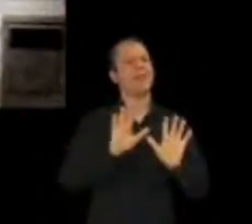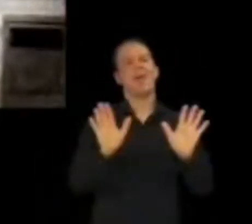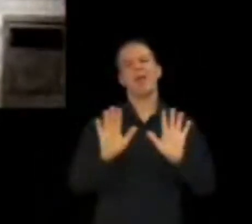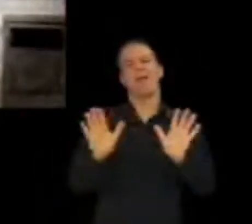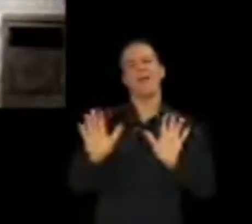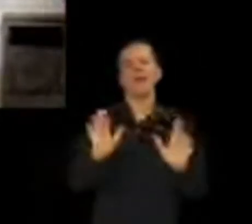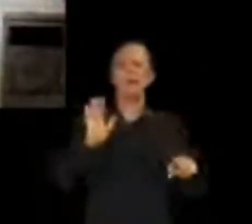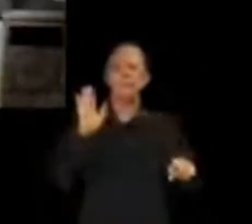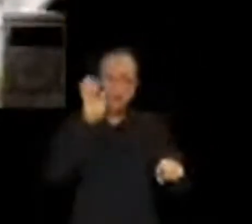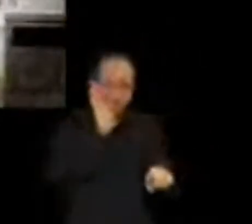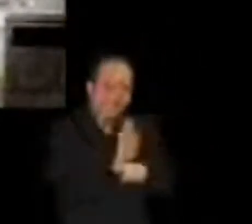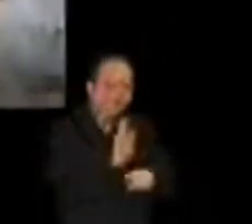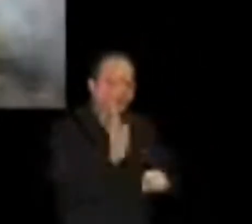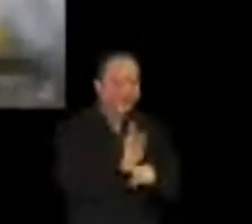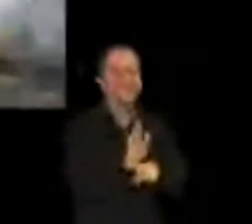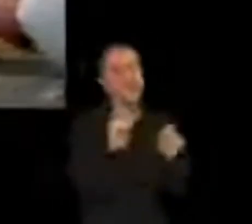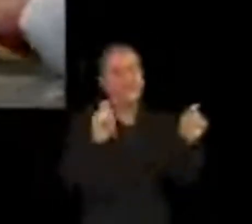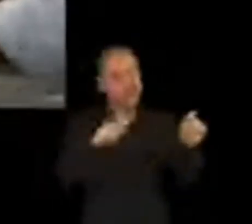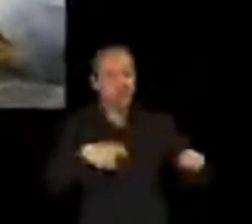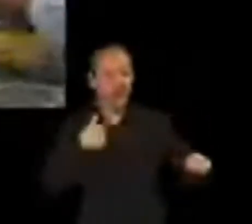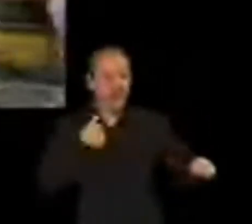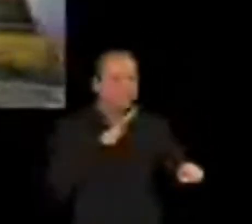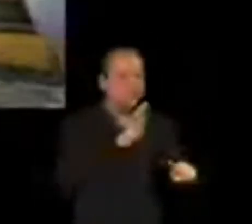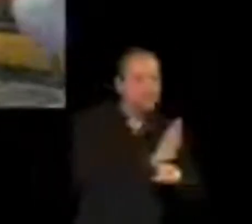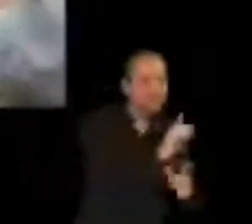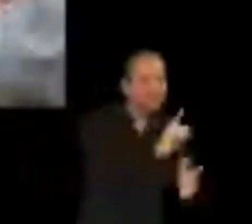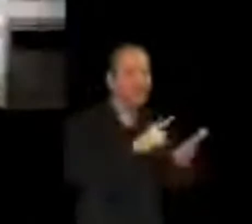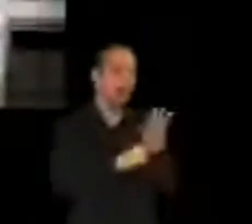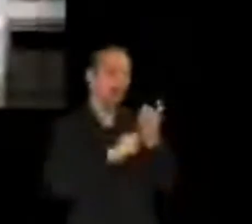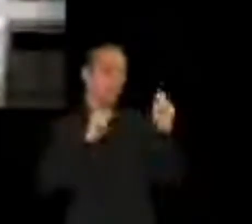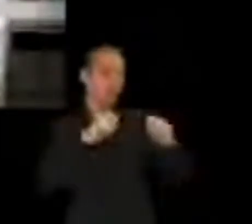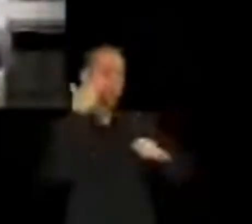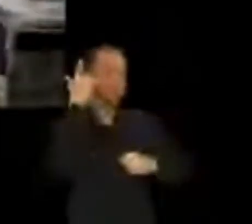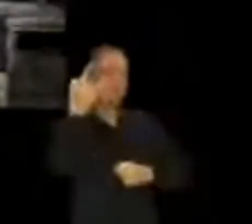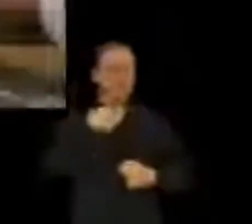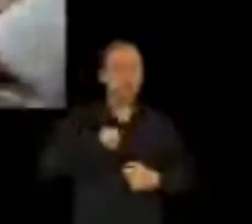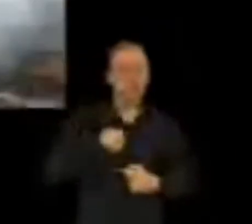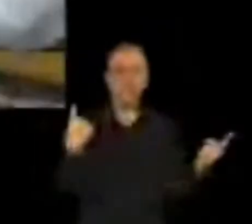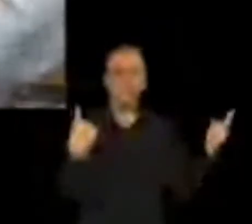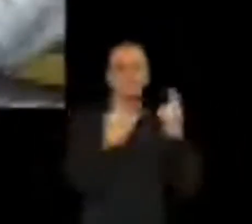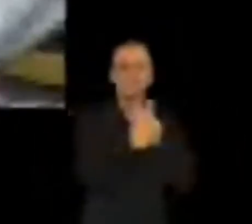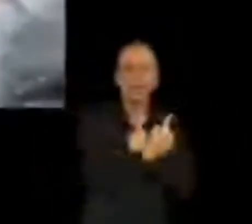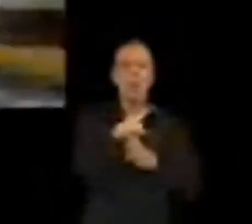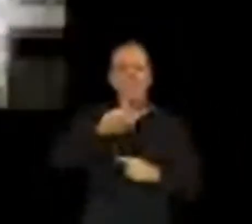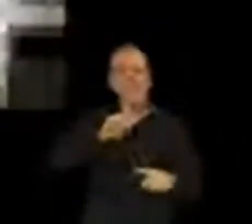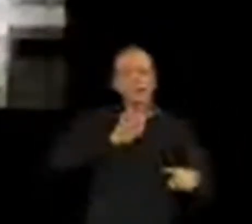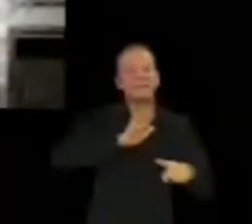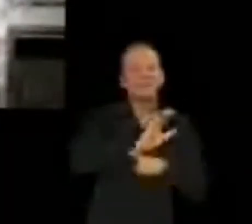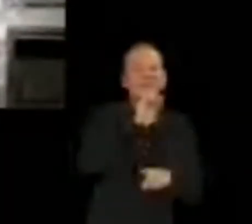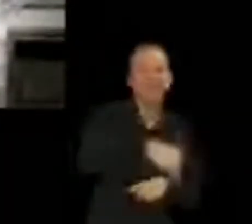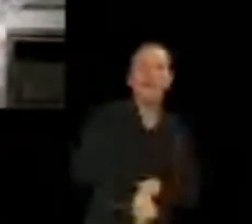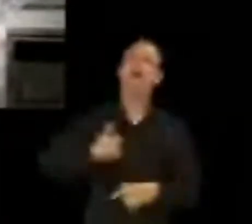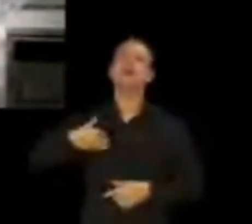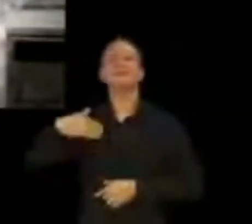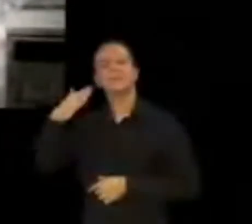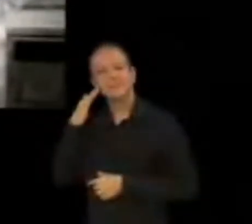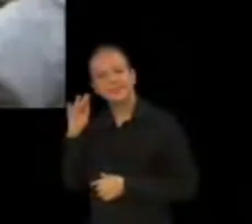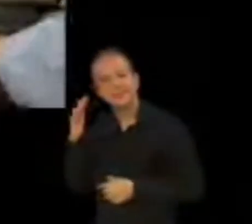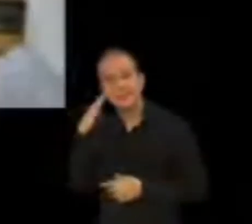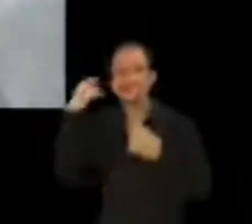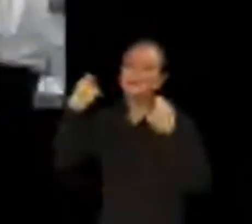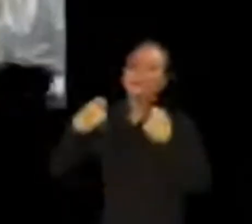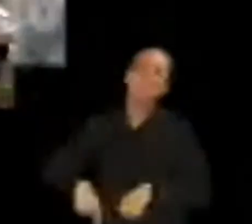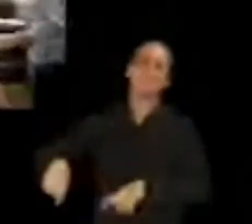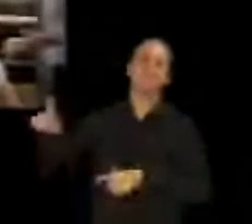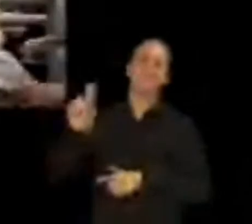custa nada, vai. Ó, uma mão lava a outra, hoje é você, amanhã pode ser eu, tudo bem. Não, tá? Eu entendi. Vou te ajudar, eu vou resolver teu problema, ok? Eu entendi, é